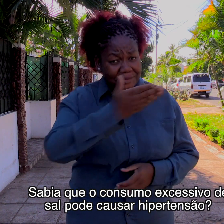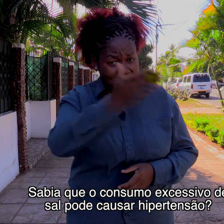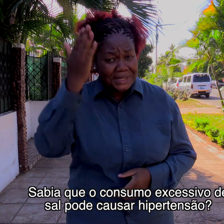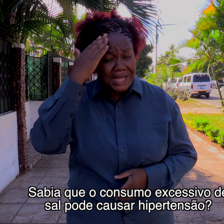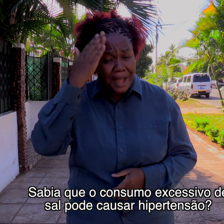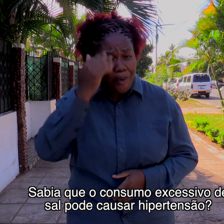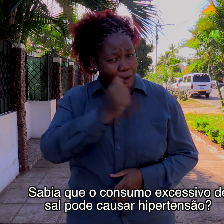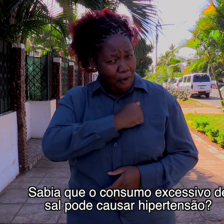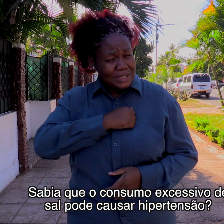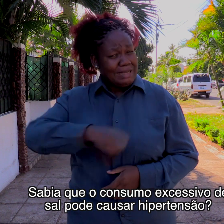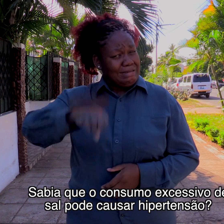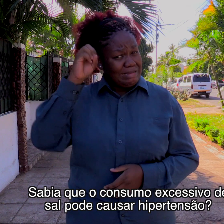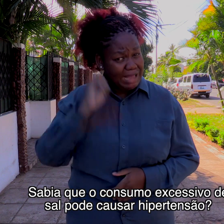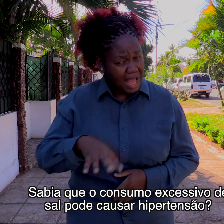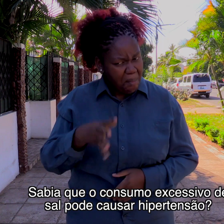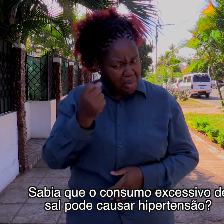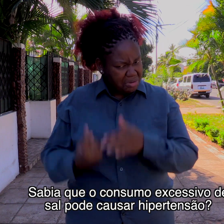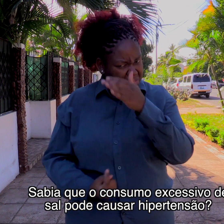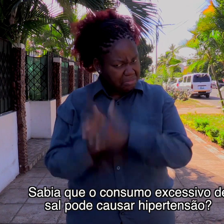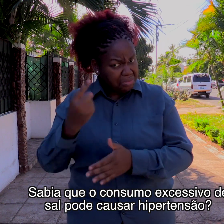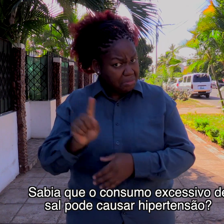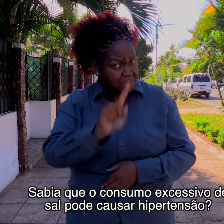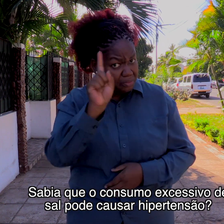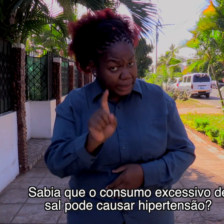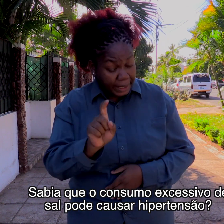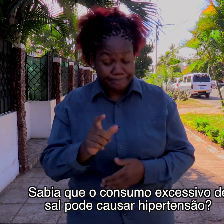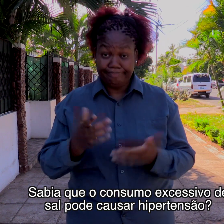Sabia que o consumo excessivo de sal pode causar hipertensão?